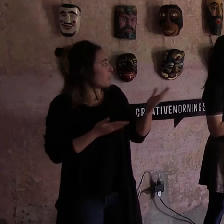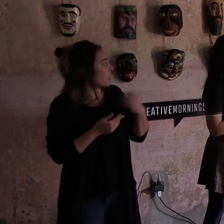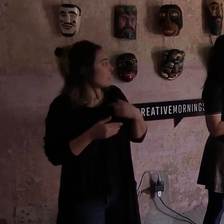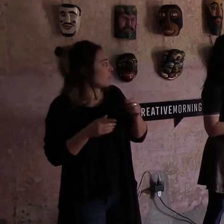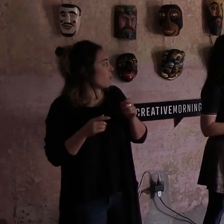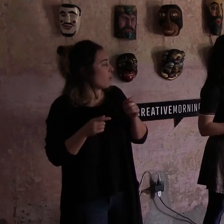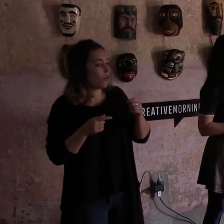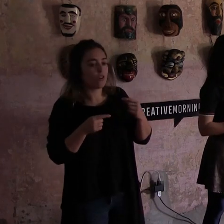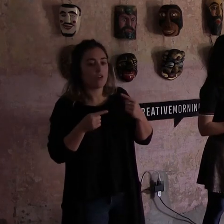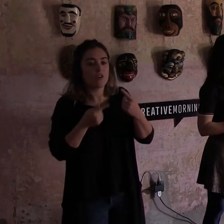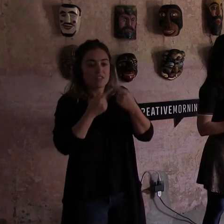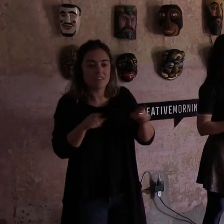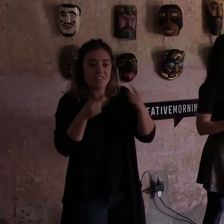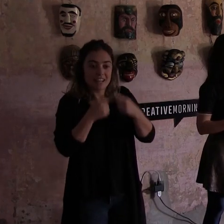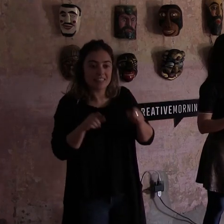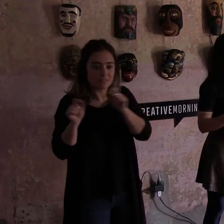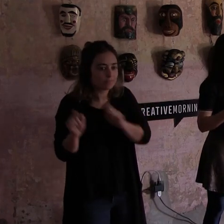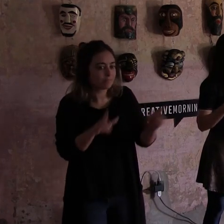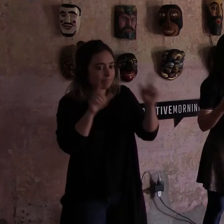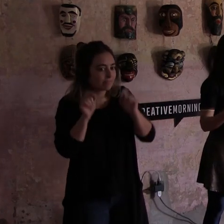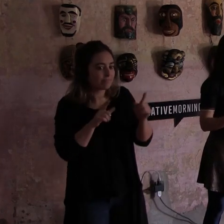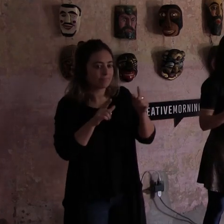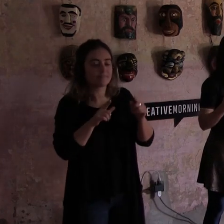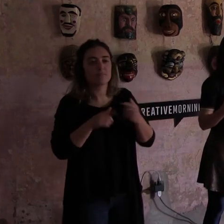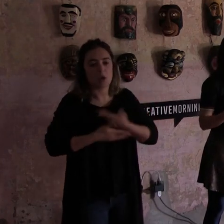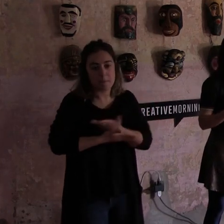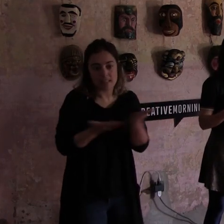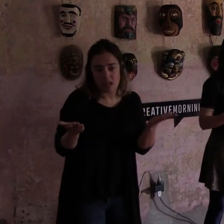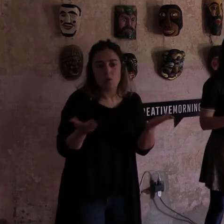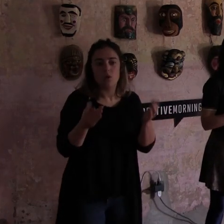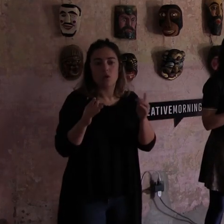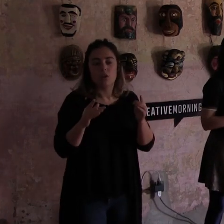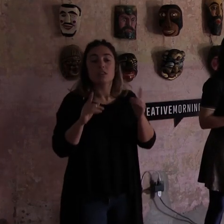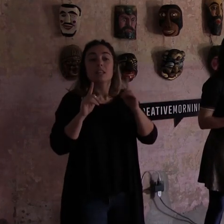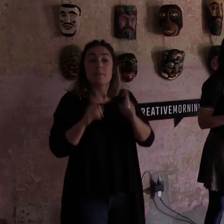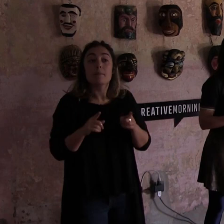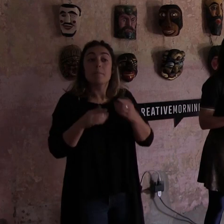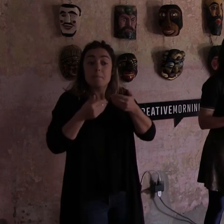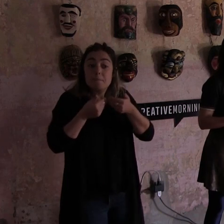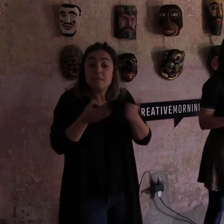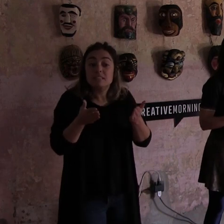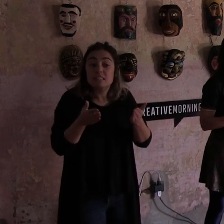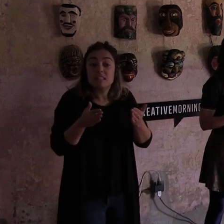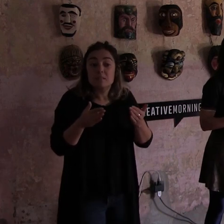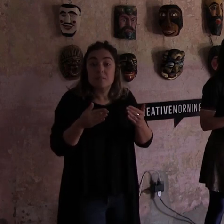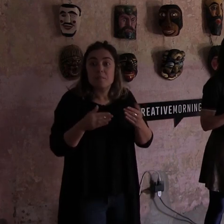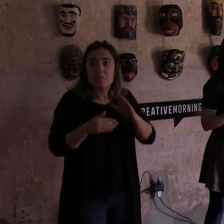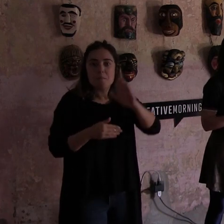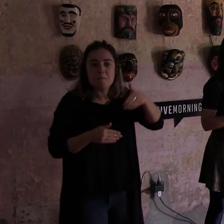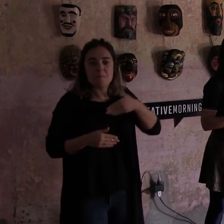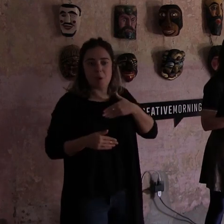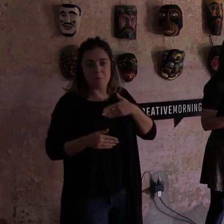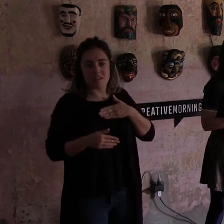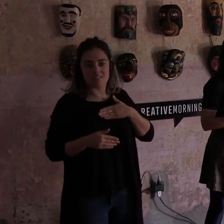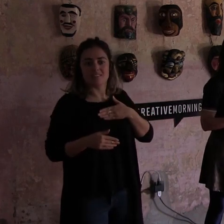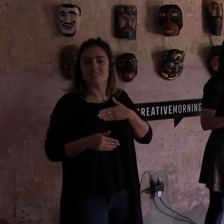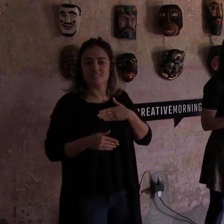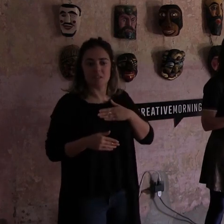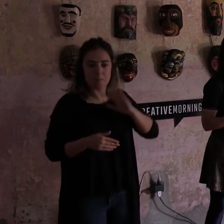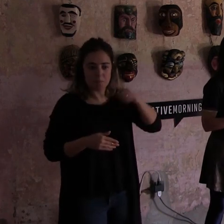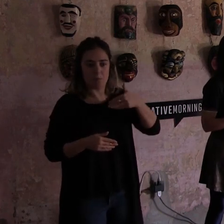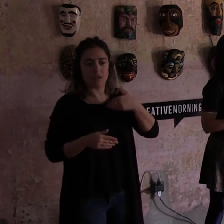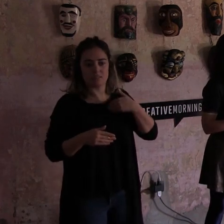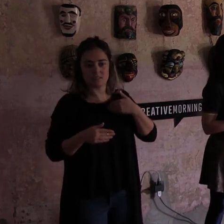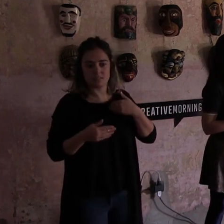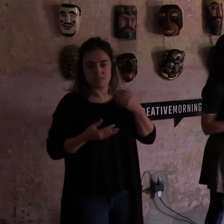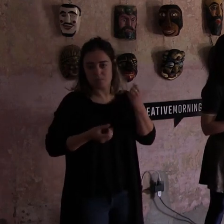espectáculos, hasta que en un momento, así como creadora y artista, empecé a hacer mis propias obras, mis solos,